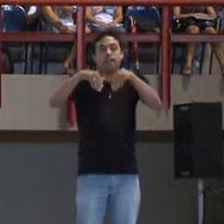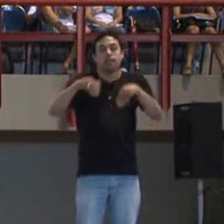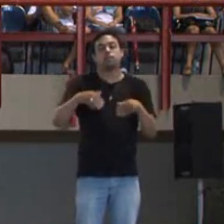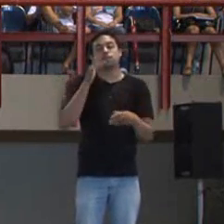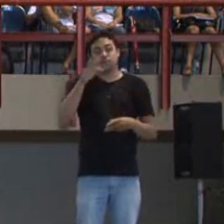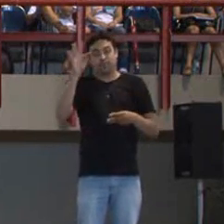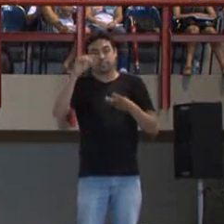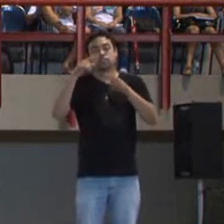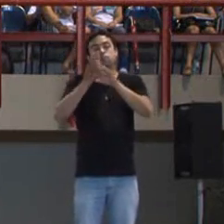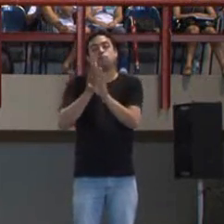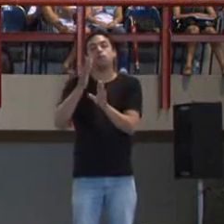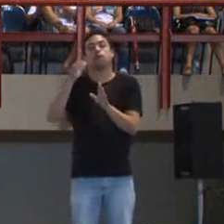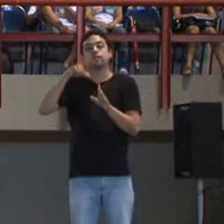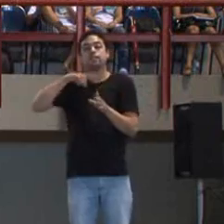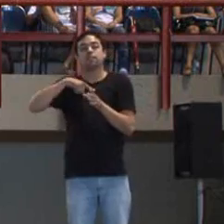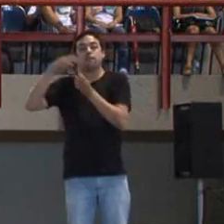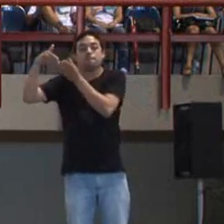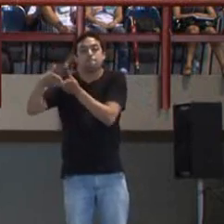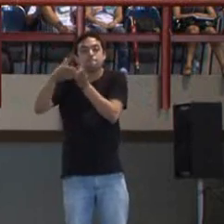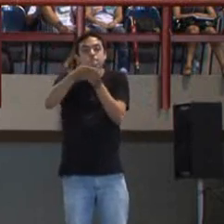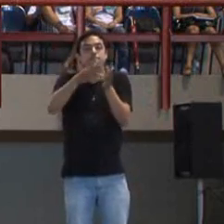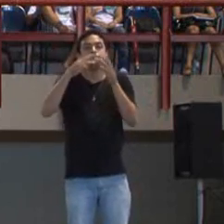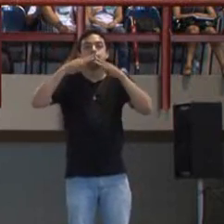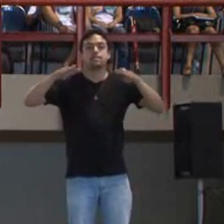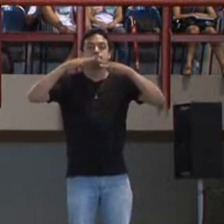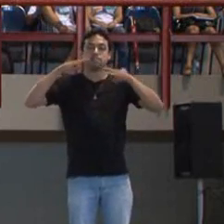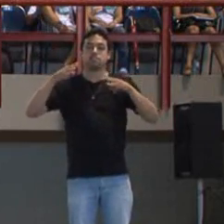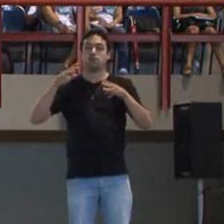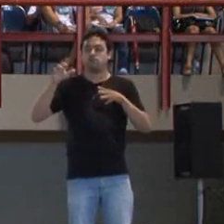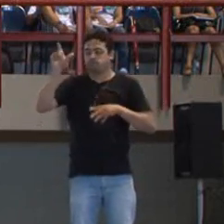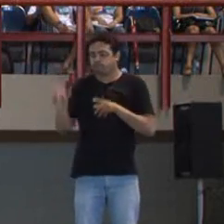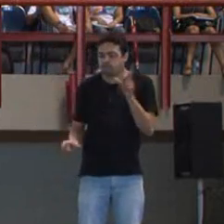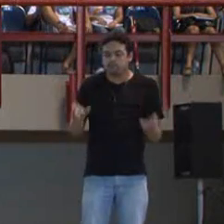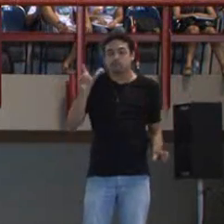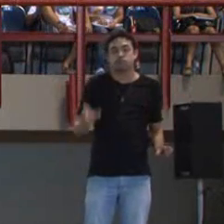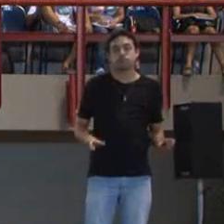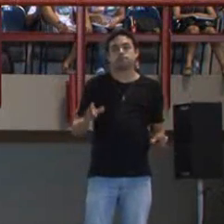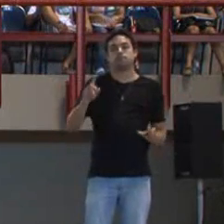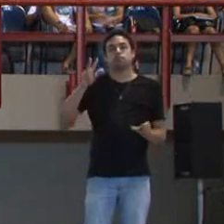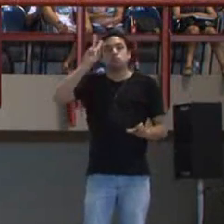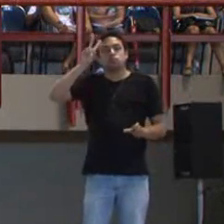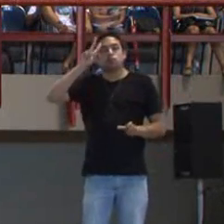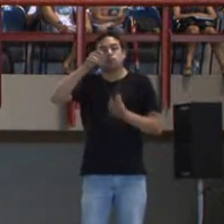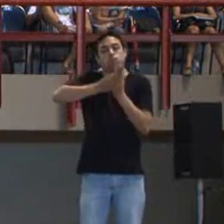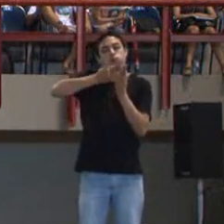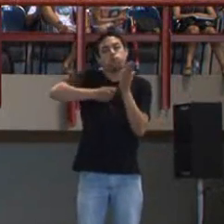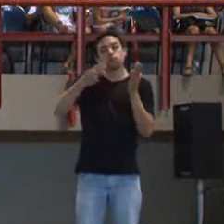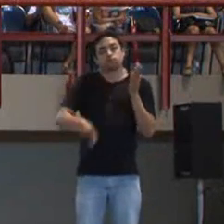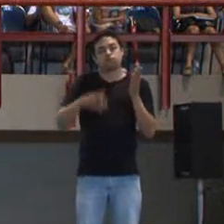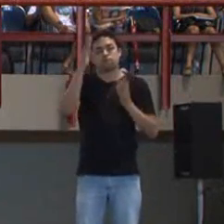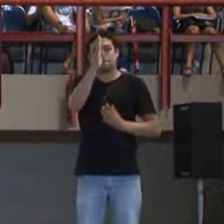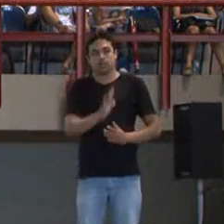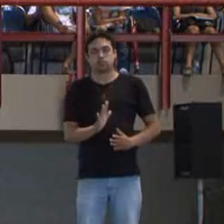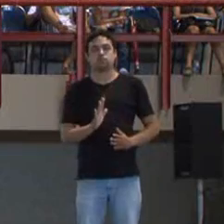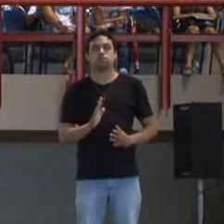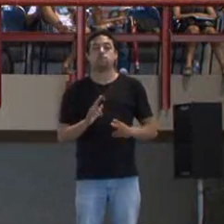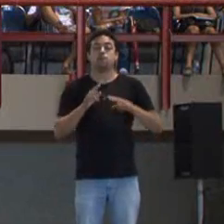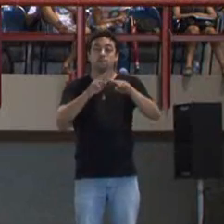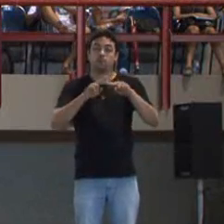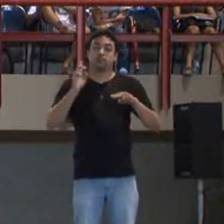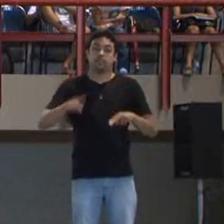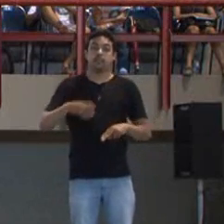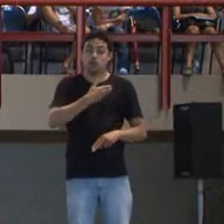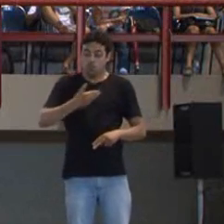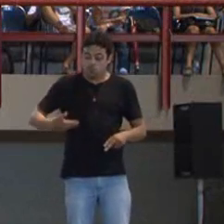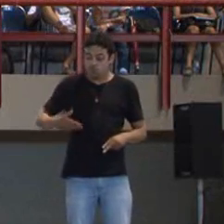a missão holandesa, a missão austríaca. Esses caras escreveram o que conhece-se hoje como história do Brasil. Então, o governo